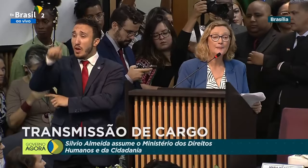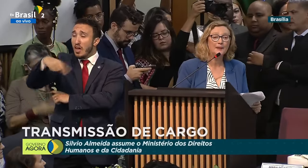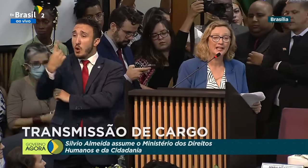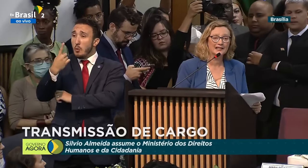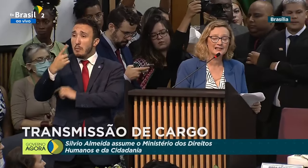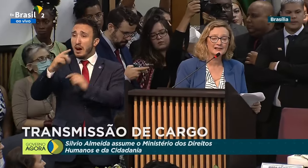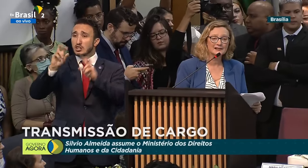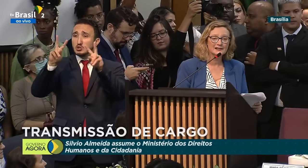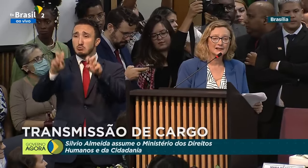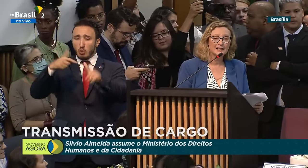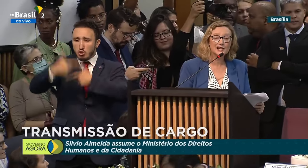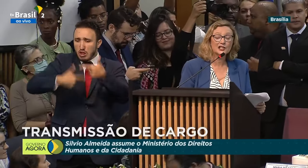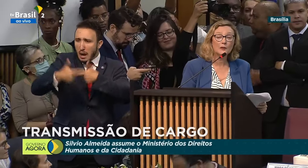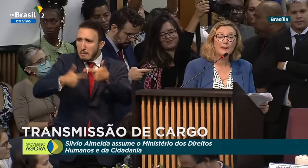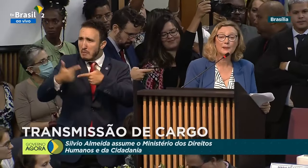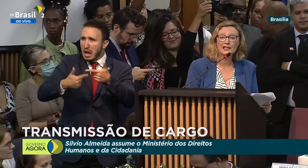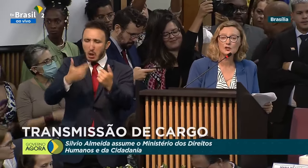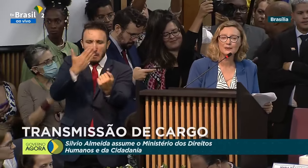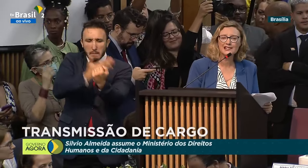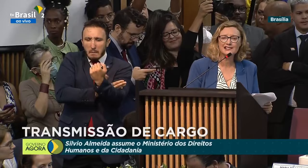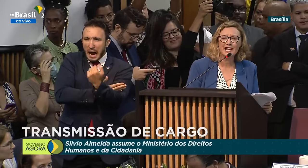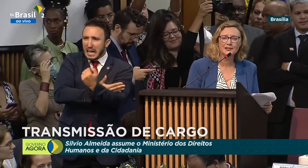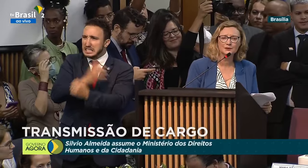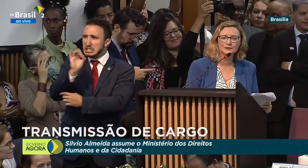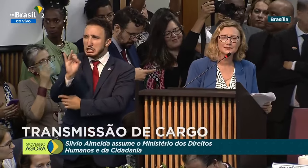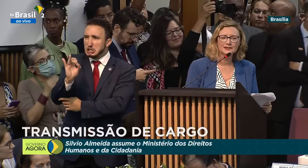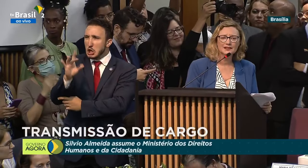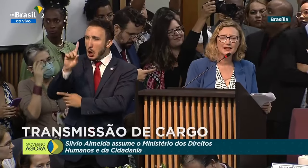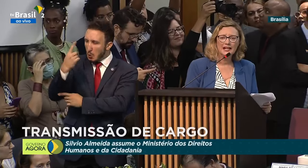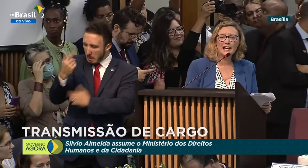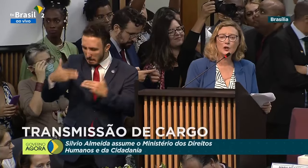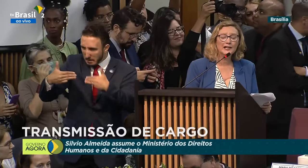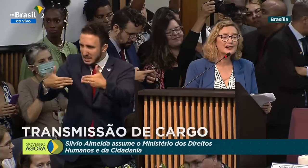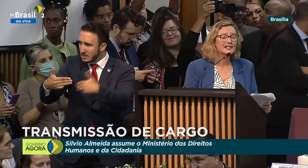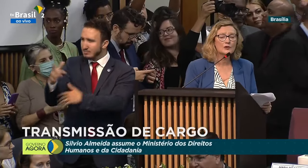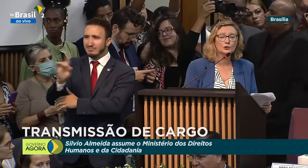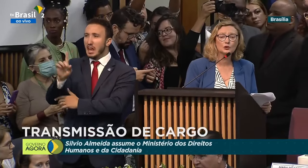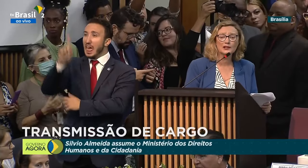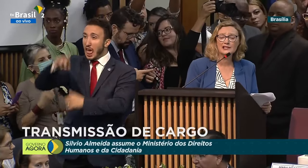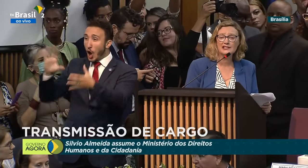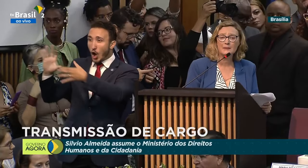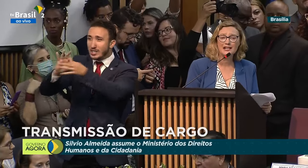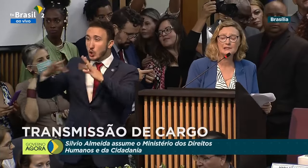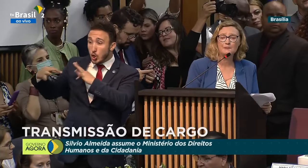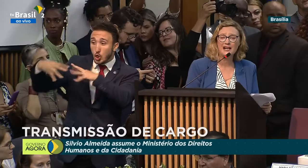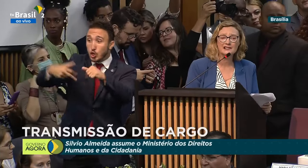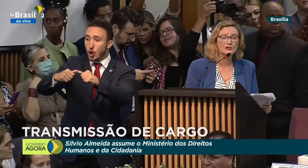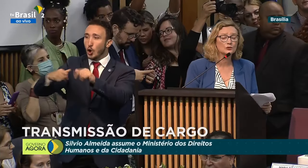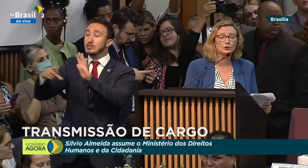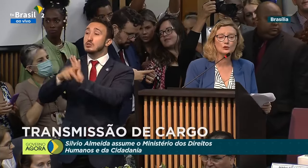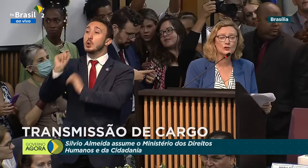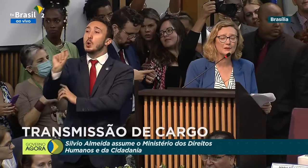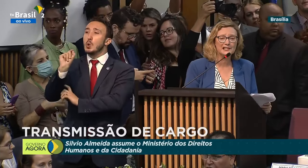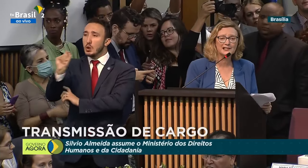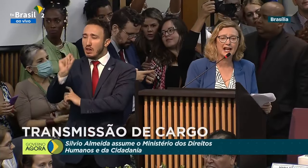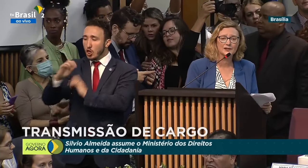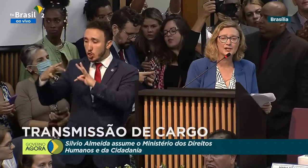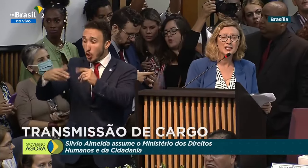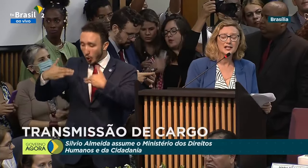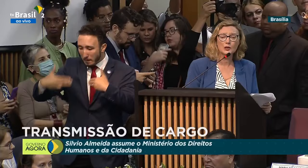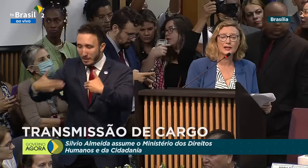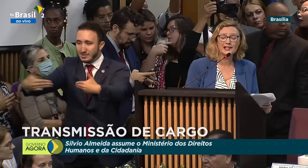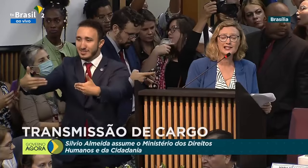apenas Este não é apenas um ministério é a conexão com todas as demais pastas com todos os